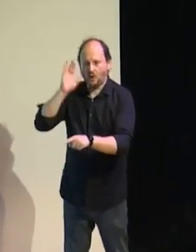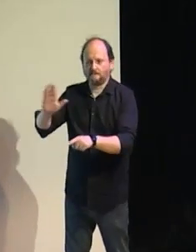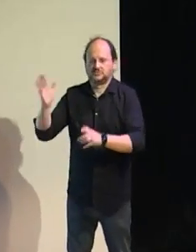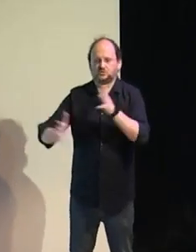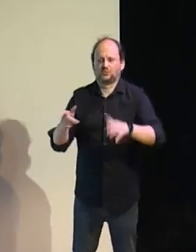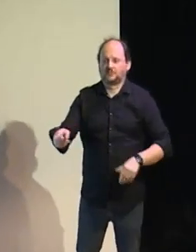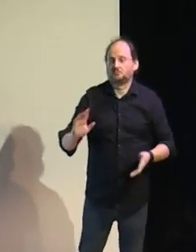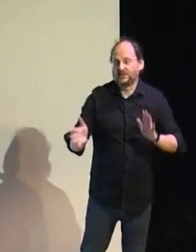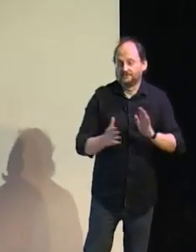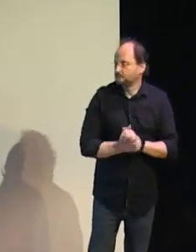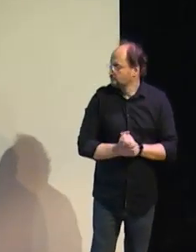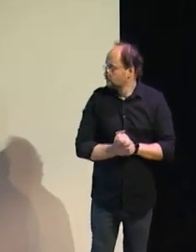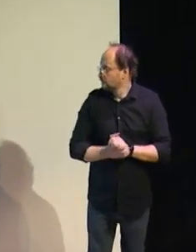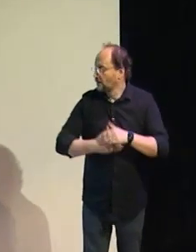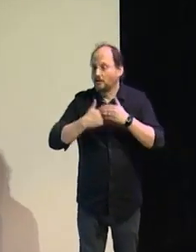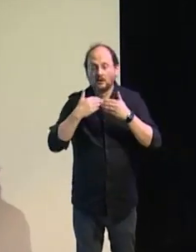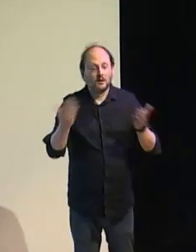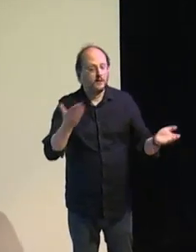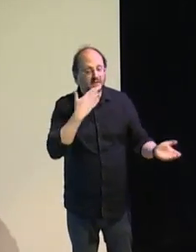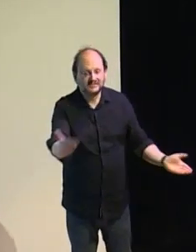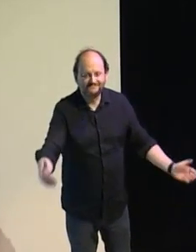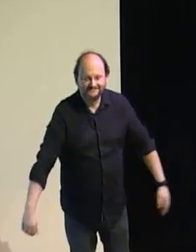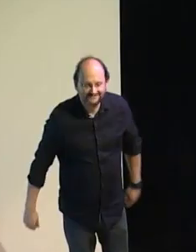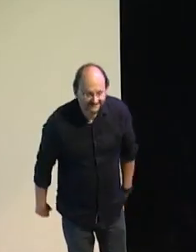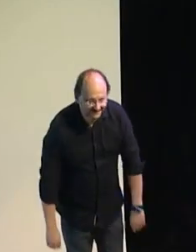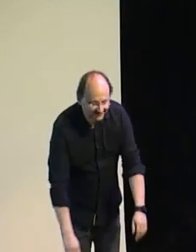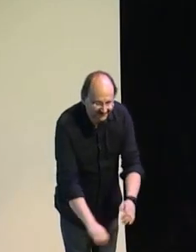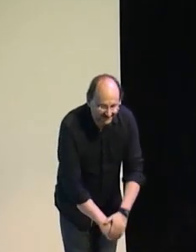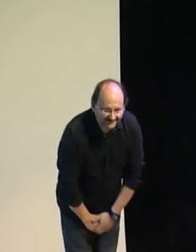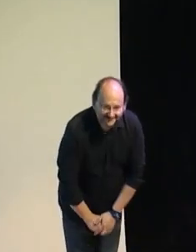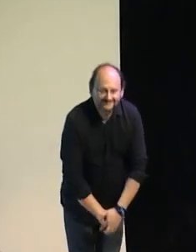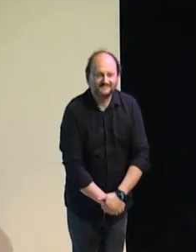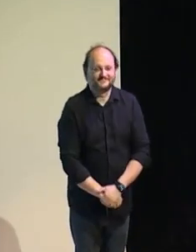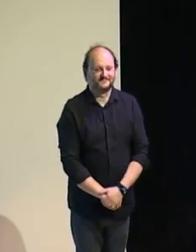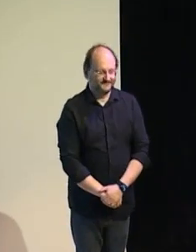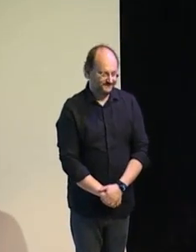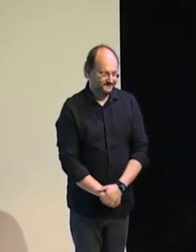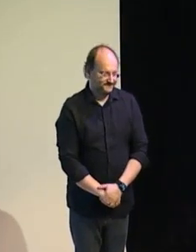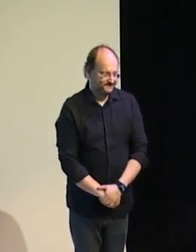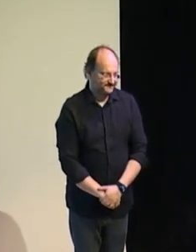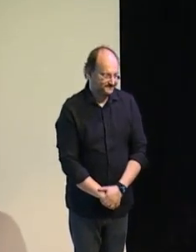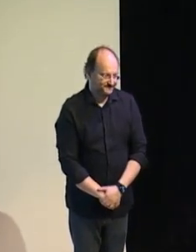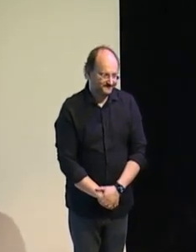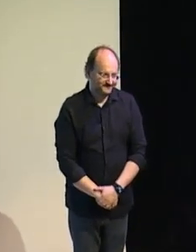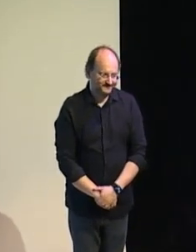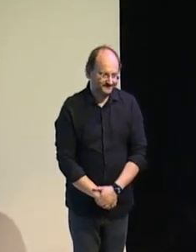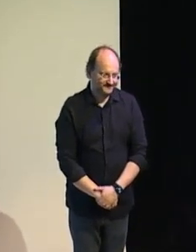nous permettrait d'analyser, enfin l'analyse de la culture des signes au Moyen-Âge nous permettrait d'analyser la culture des sourds en général au Moyen-Âge. Merci de